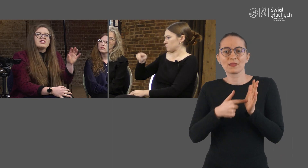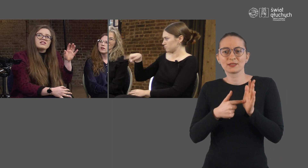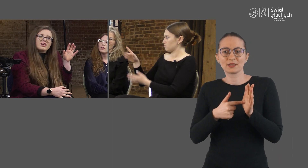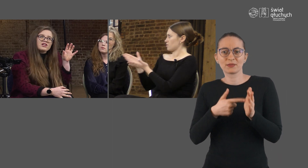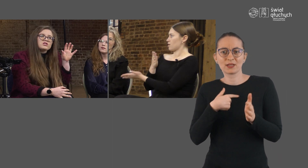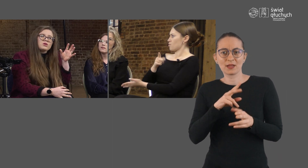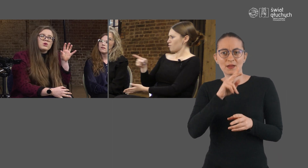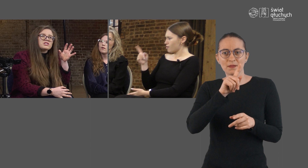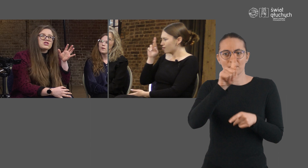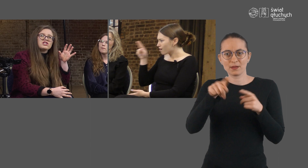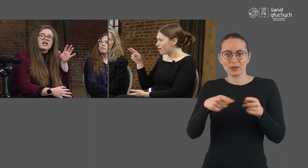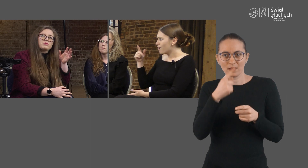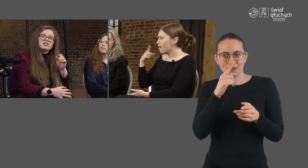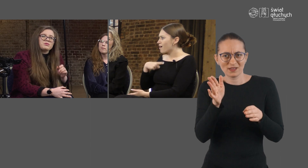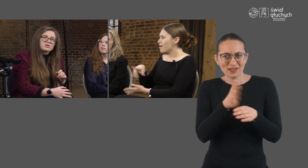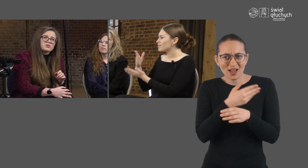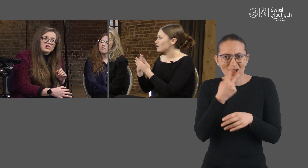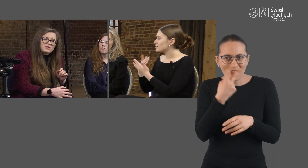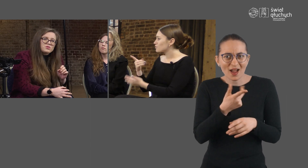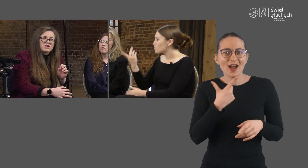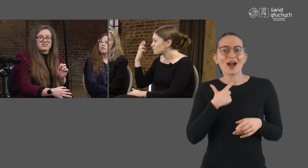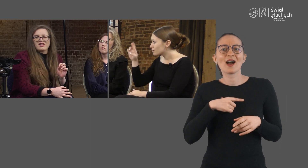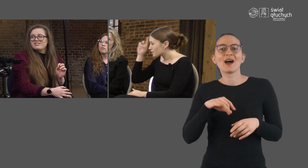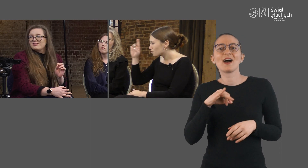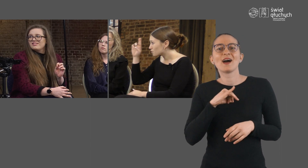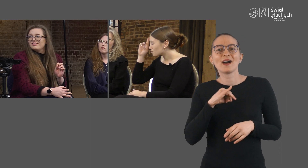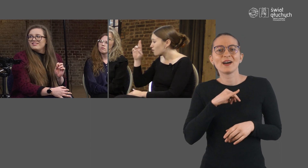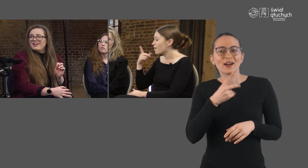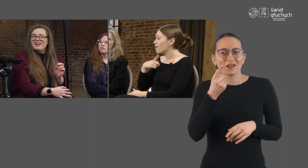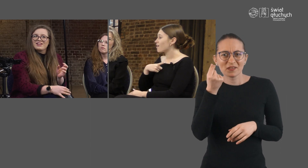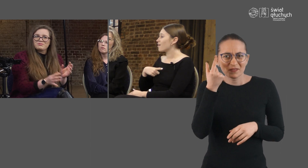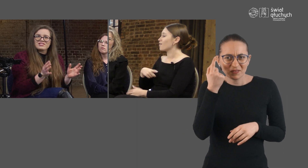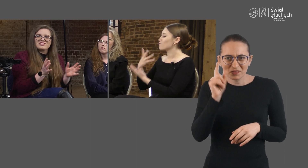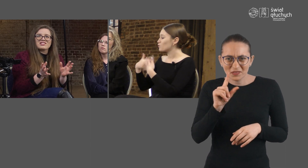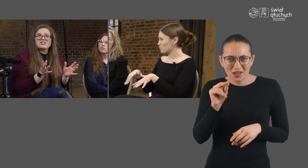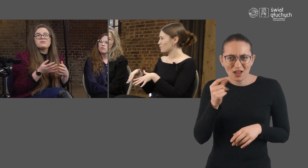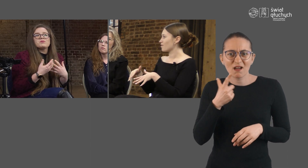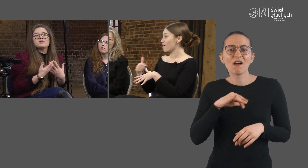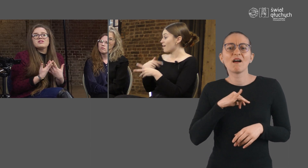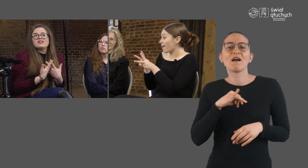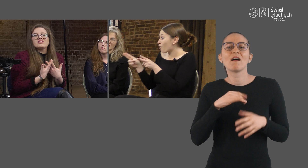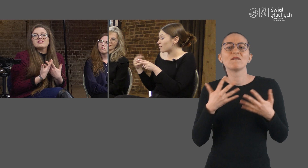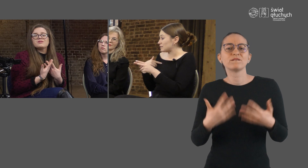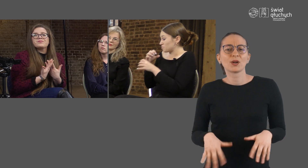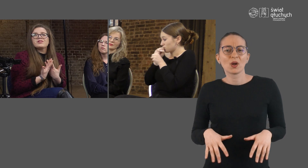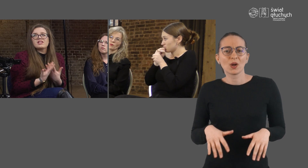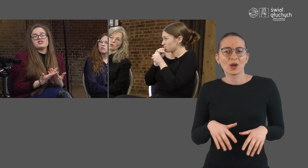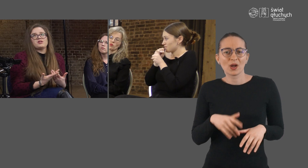że dlatego z tobą jest coś nie tak, bo ty po prostu nie rozumiesz nas. A przez ten czas ja po prostu